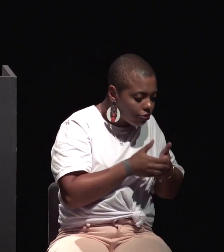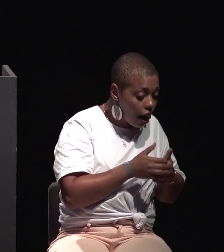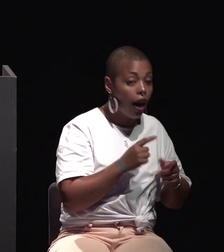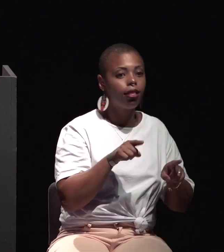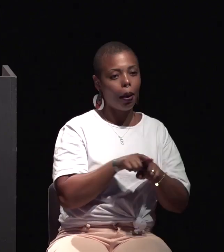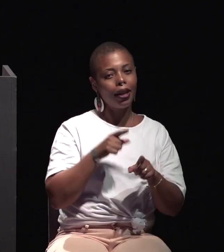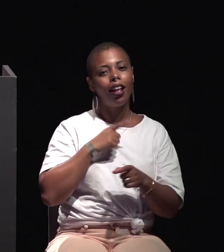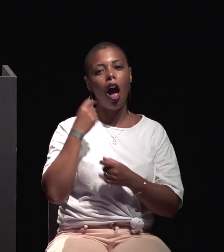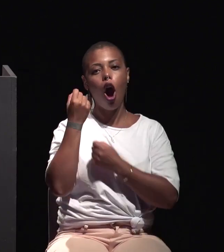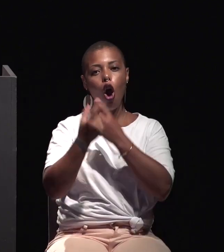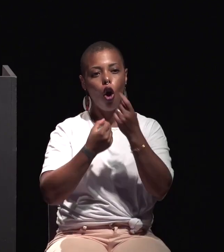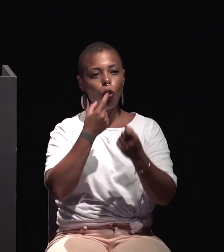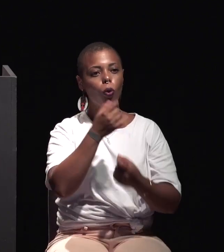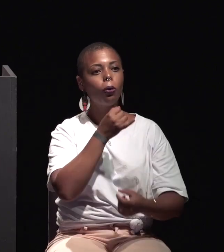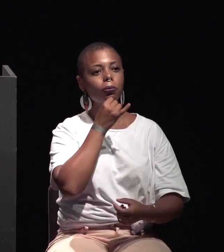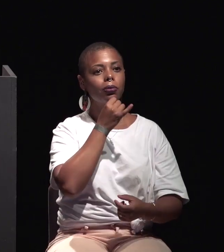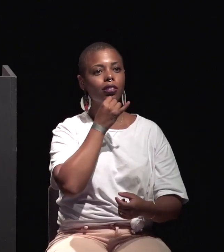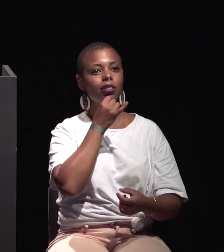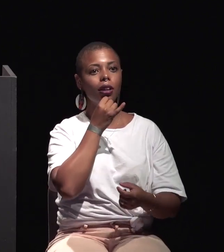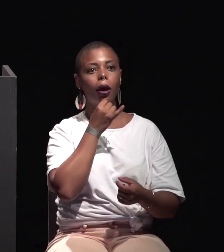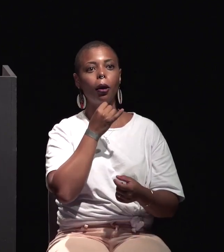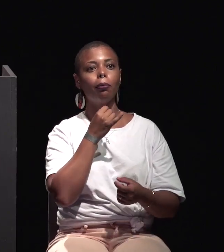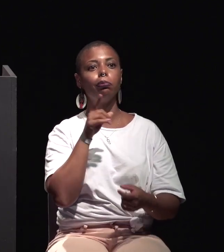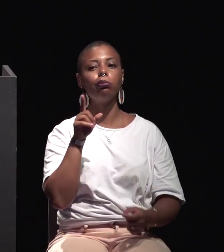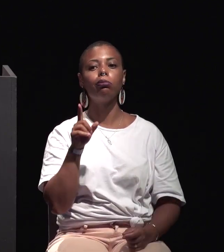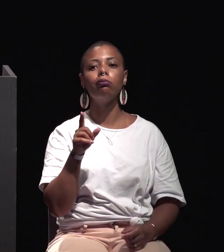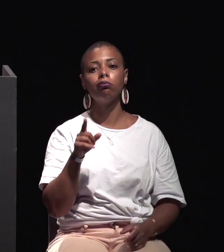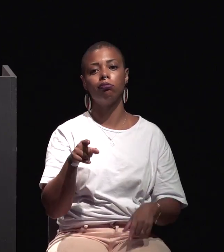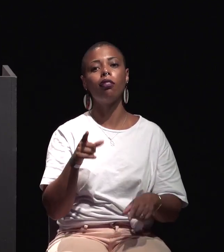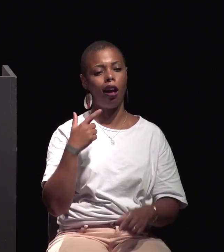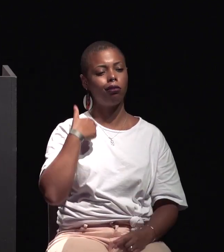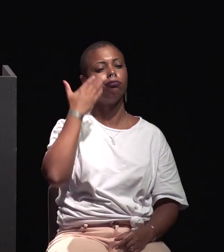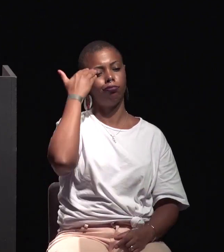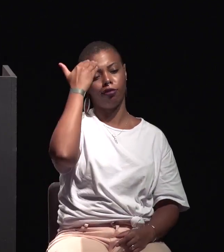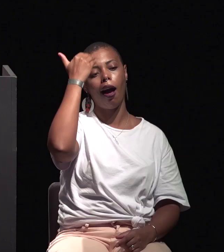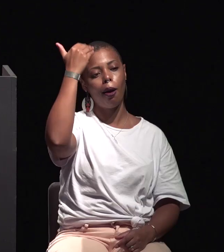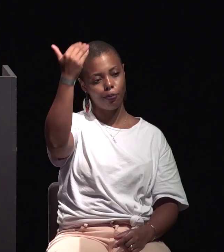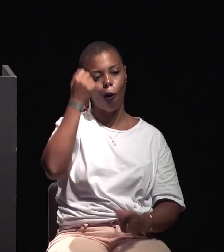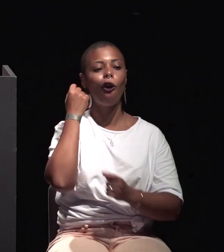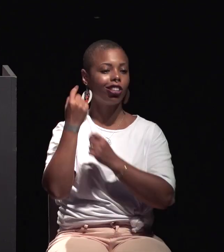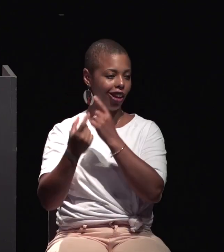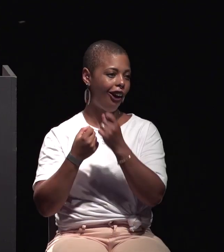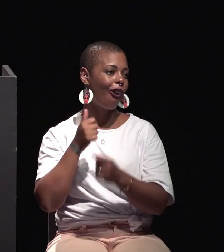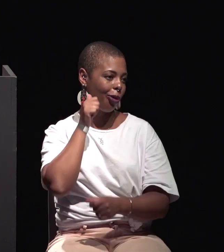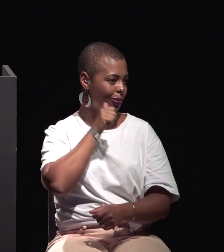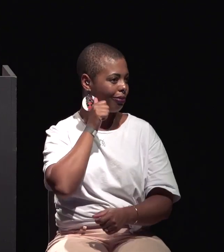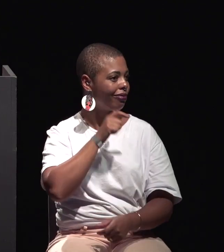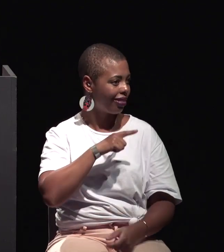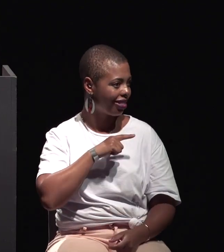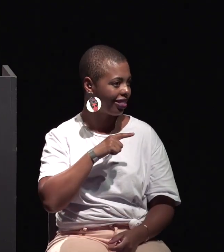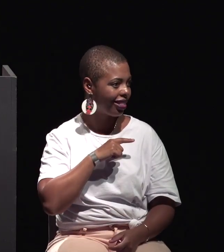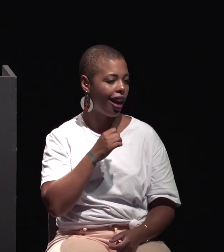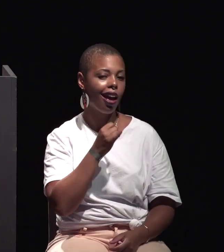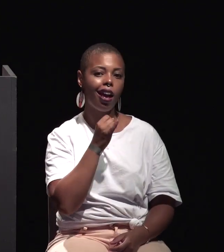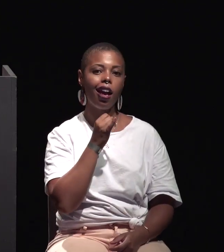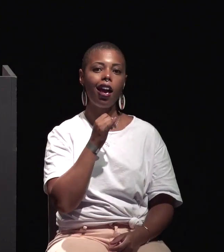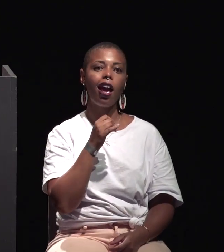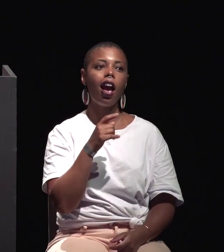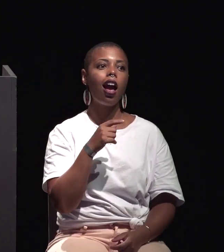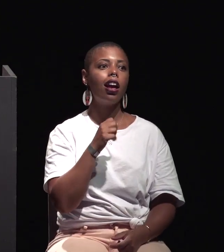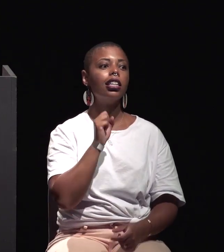incontornáveis, que sempre estão nas listas mais lidas do ano, quando a gente faz algum tipo